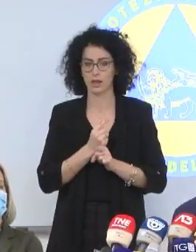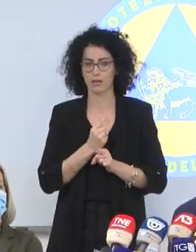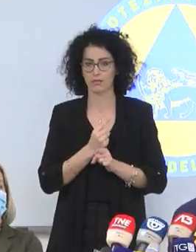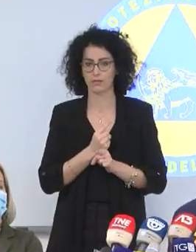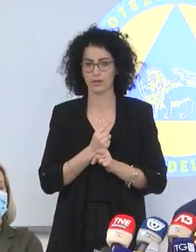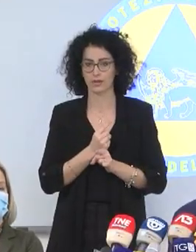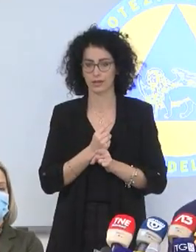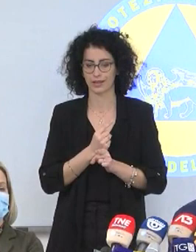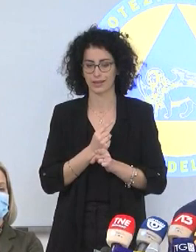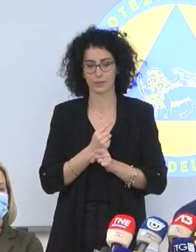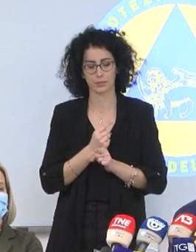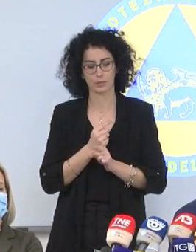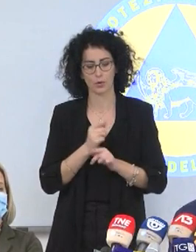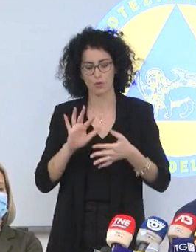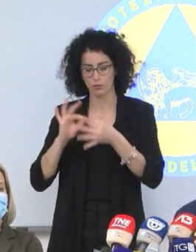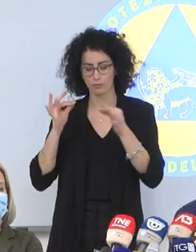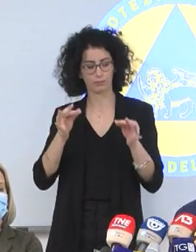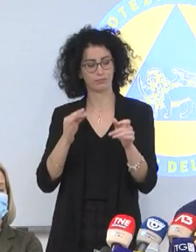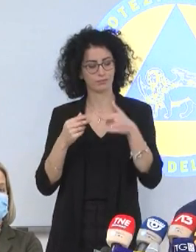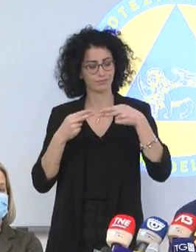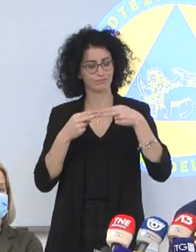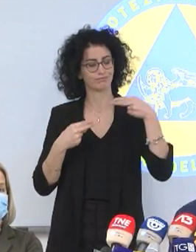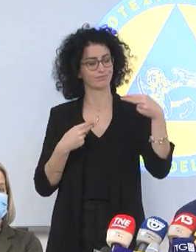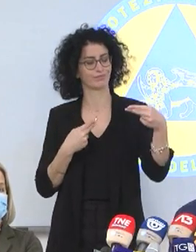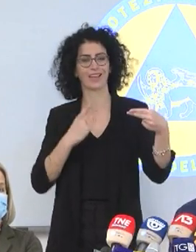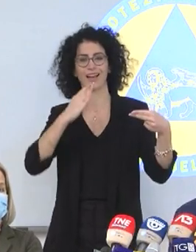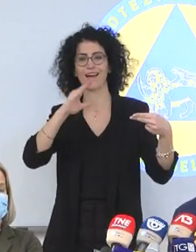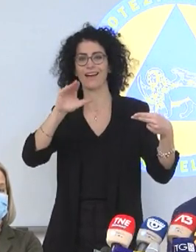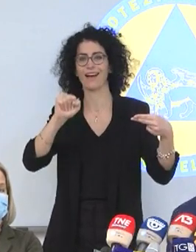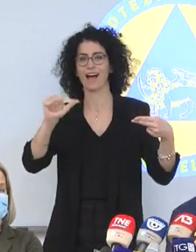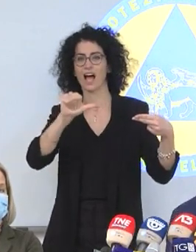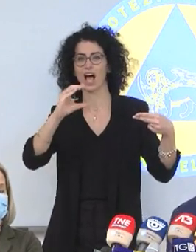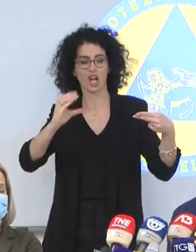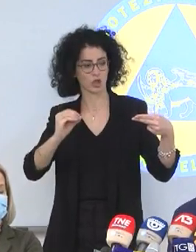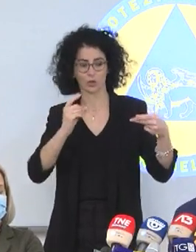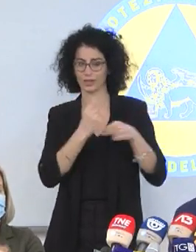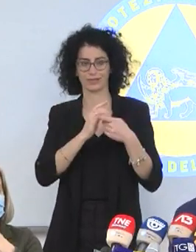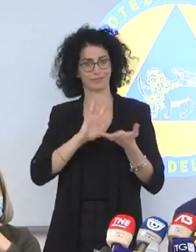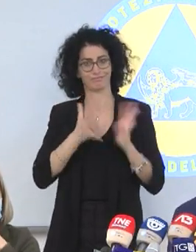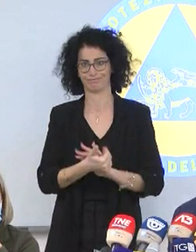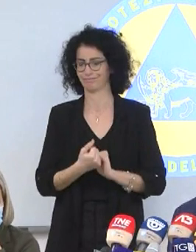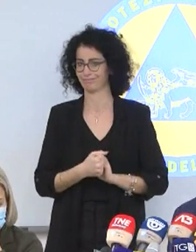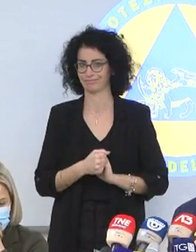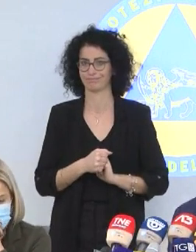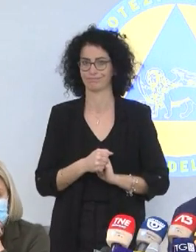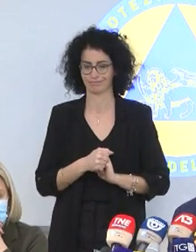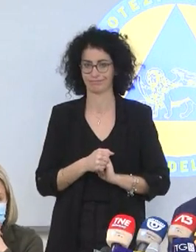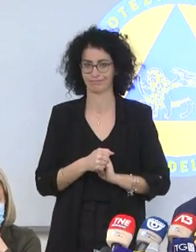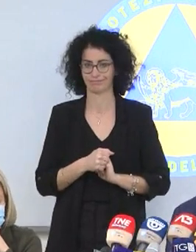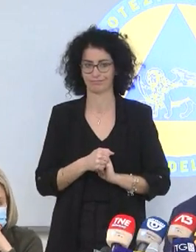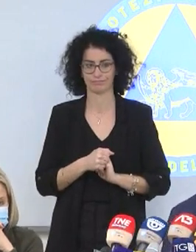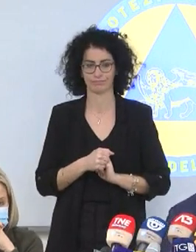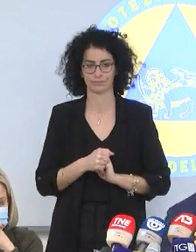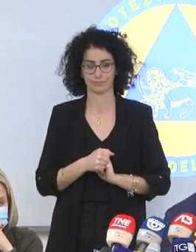definizione di caso che cominciare avere un altro e diverso atteggiamento rispetto